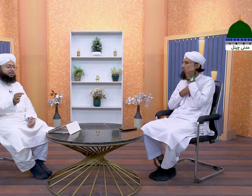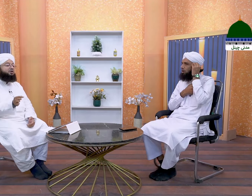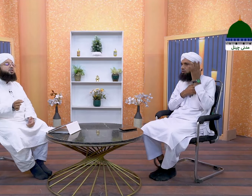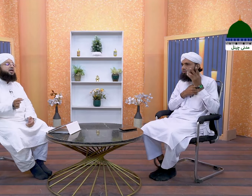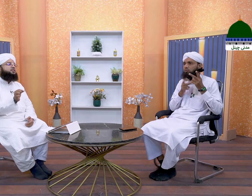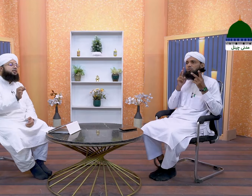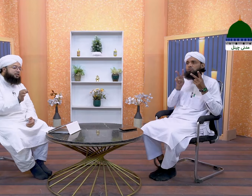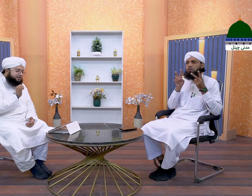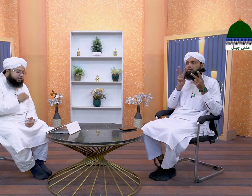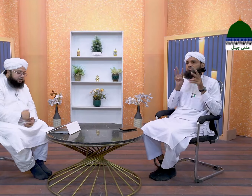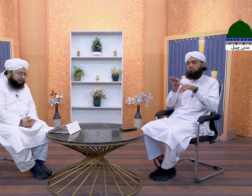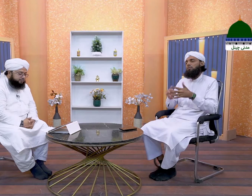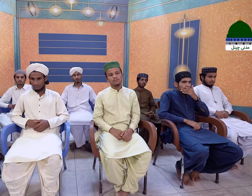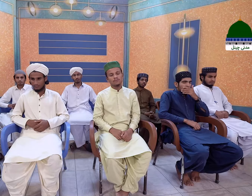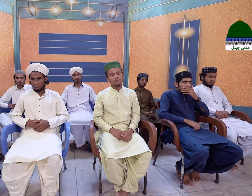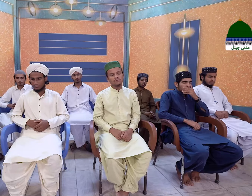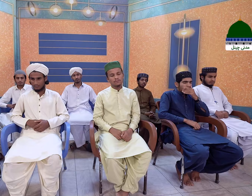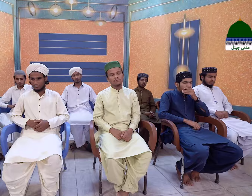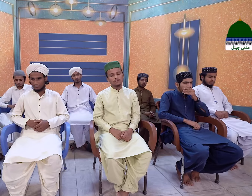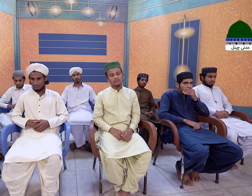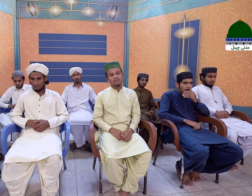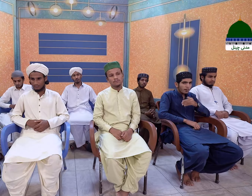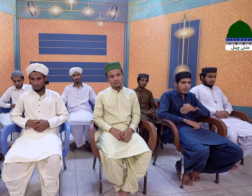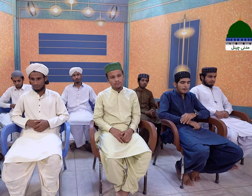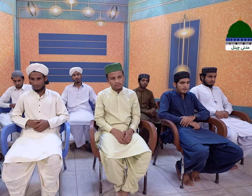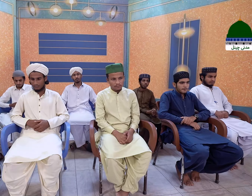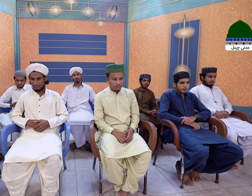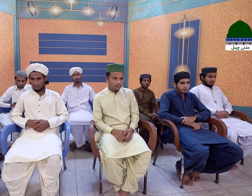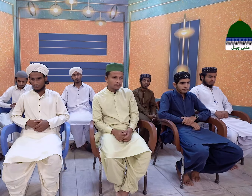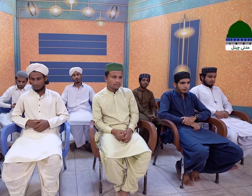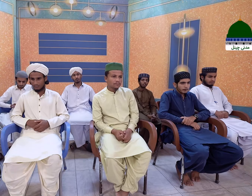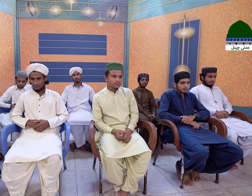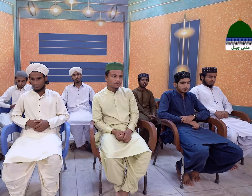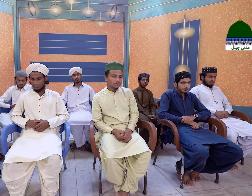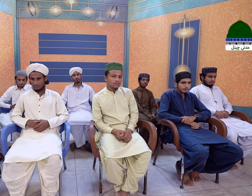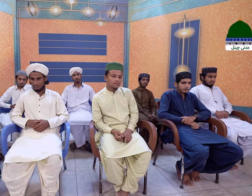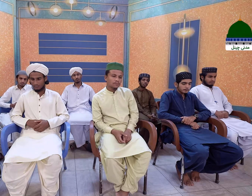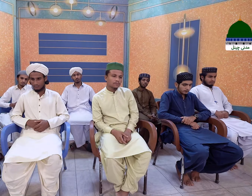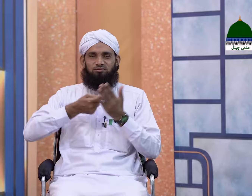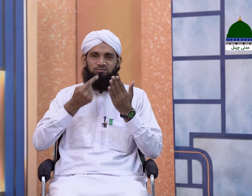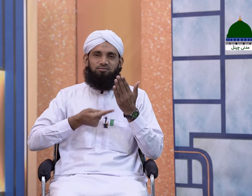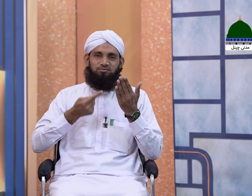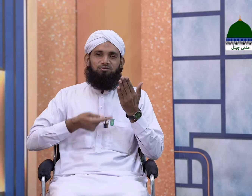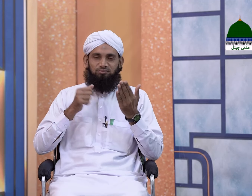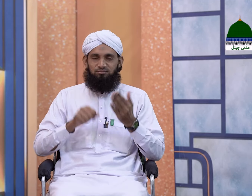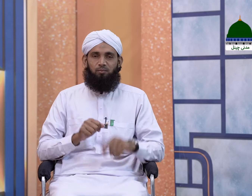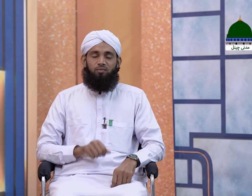میں بھی تعزیت کر سکتا ہے۔ سیدی اعلی حضرت رحمت اللہ تعالی علیہ ارشاد فرماتے ہیں، ایام تعزیت